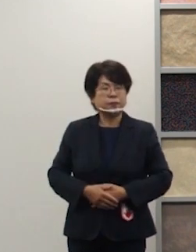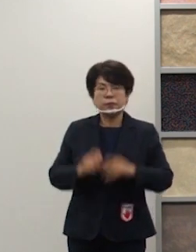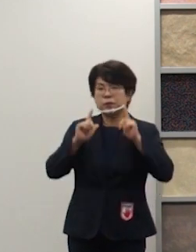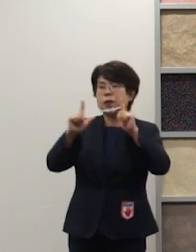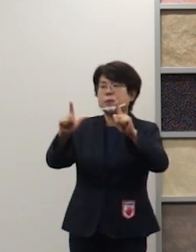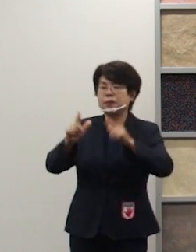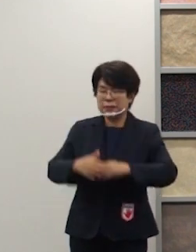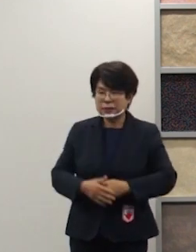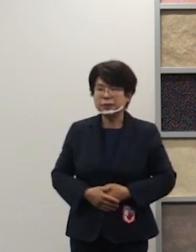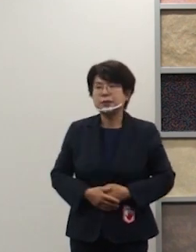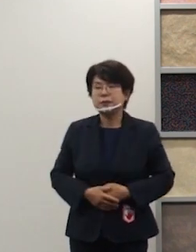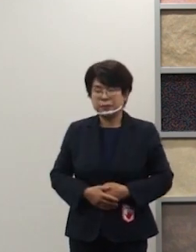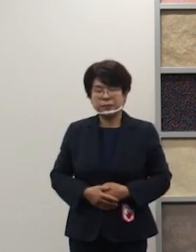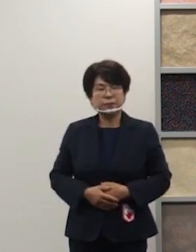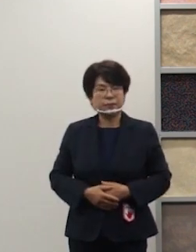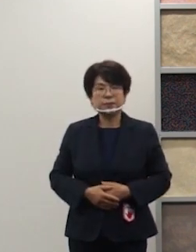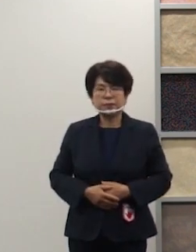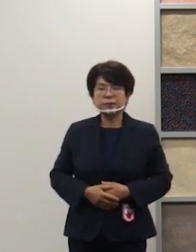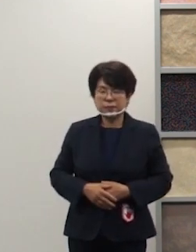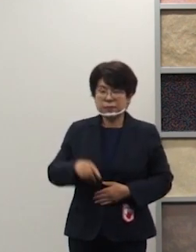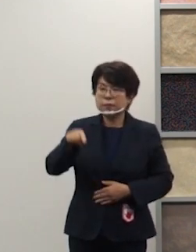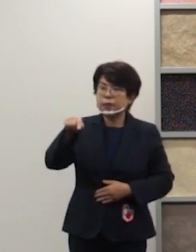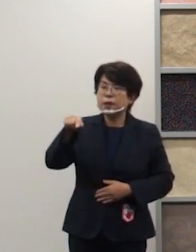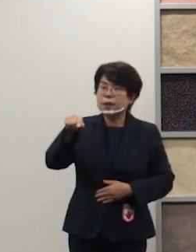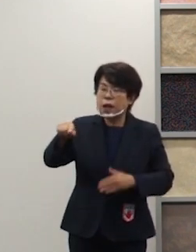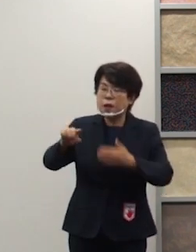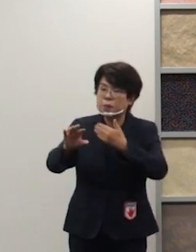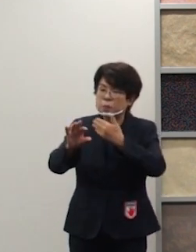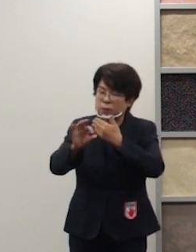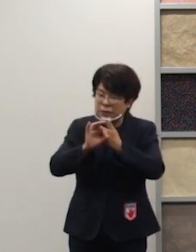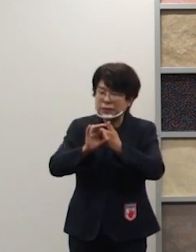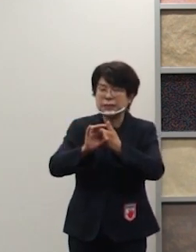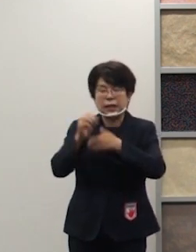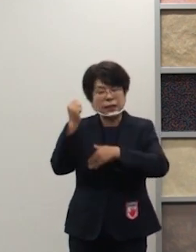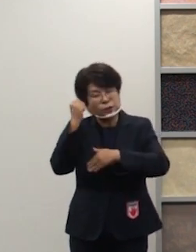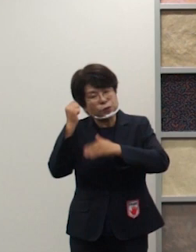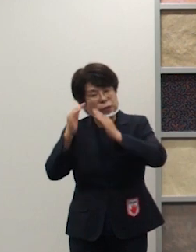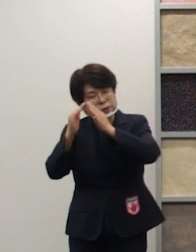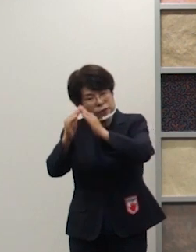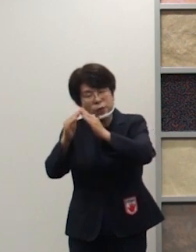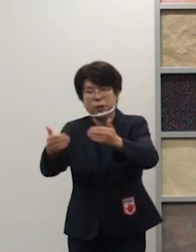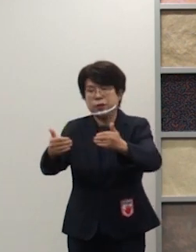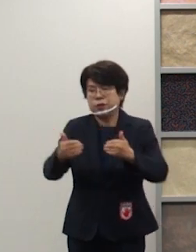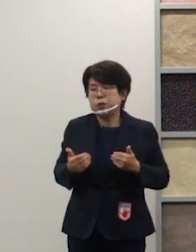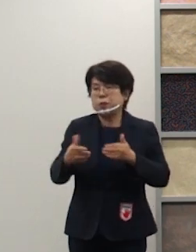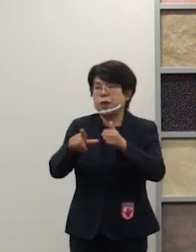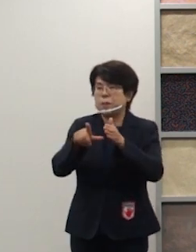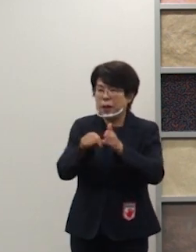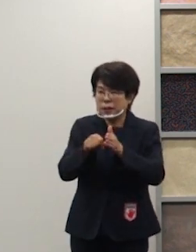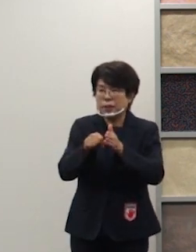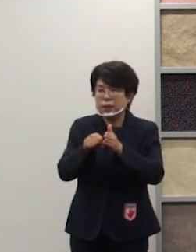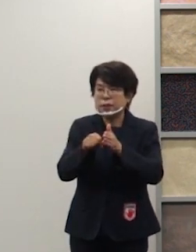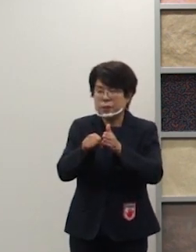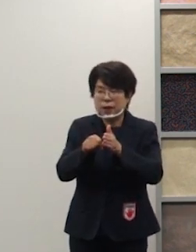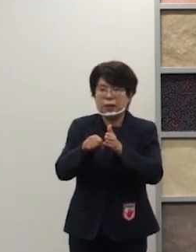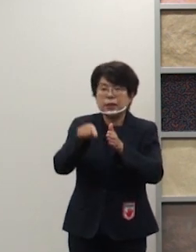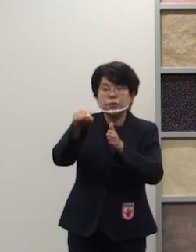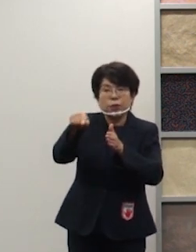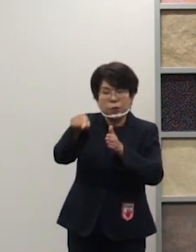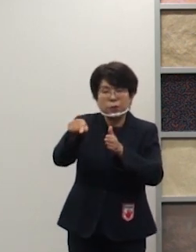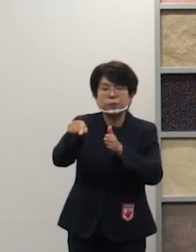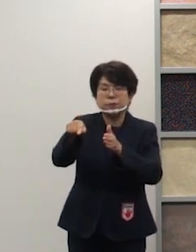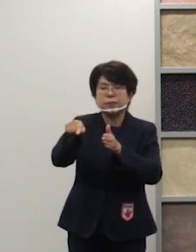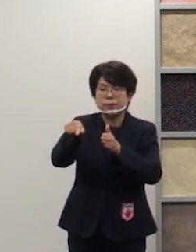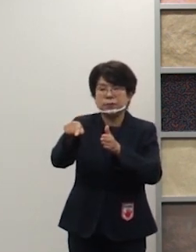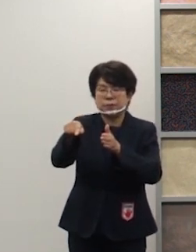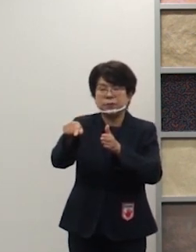そこも相手方との関係で、その必要が生じたときまではですね、営業上の問題もある